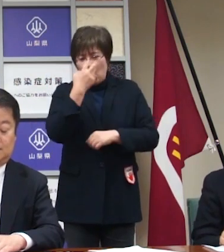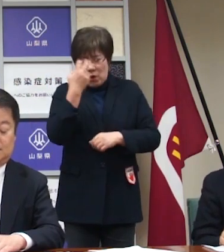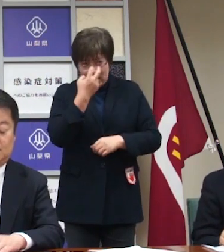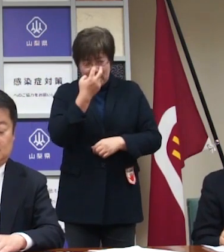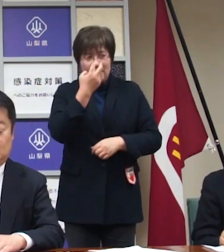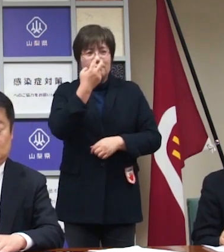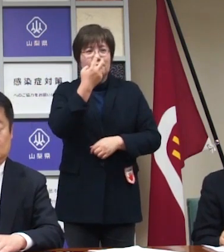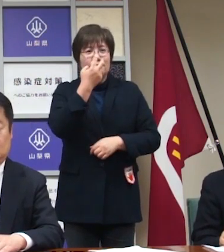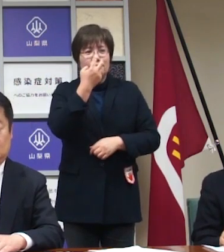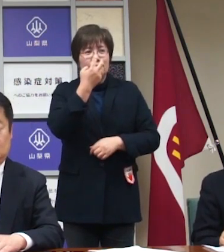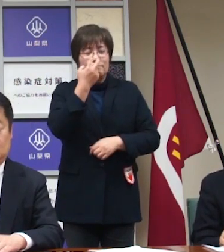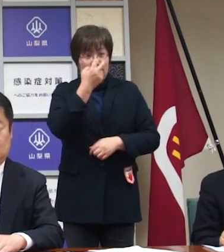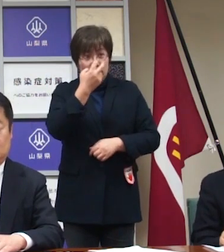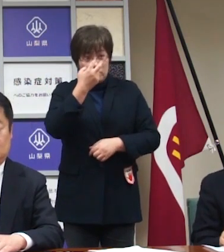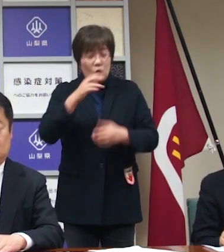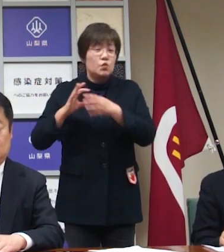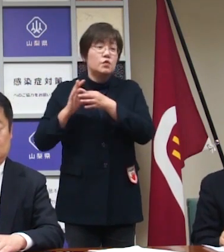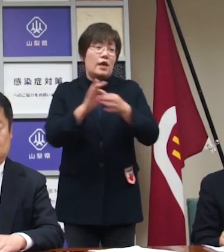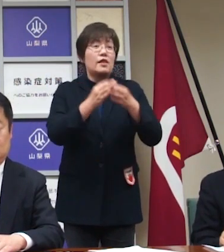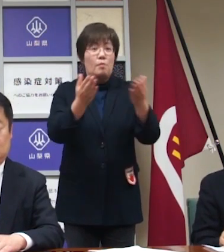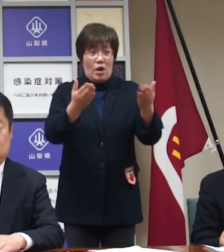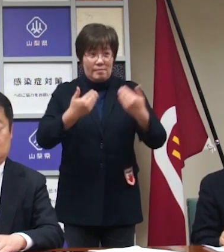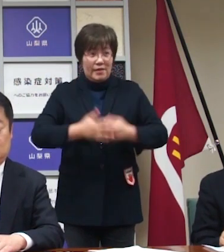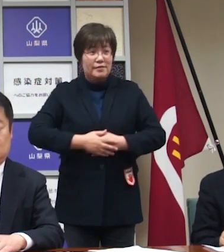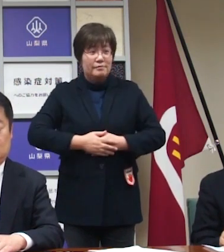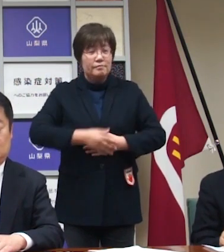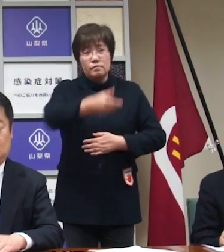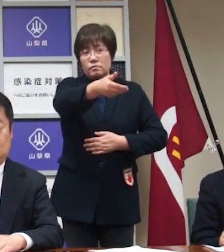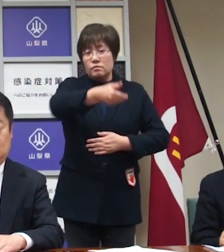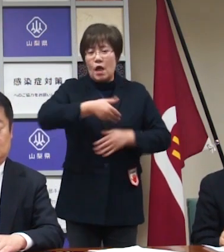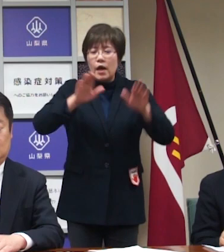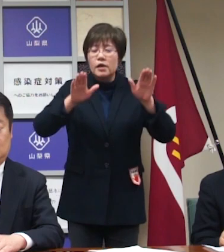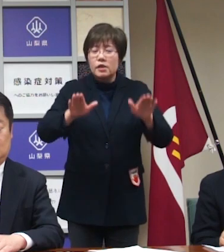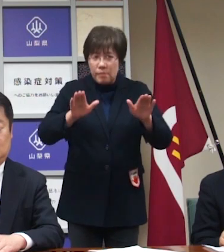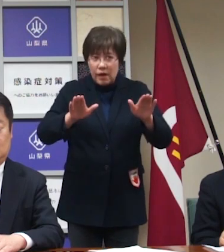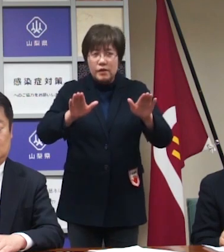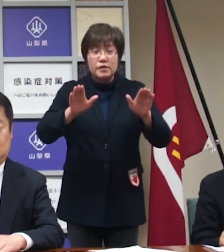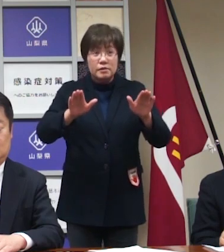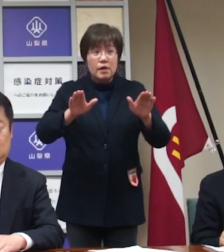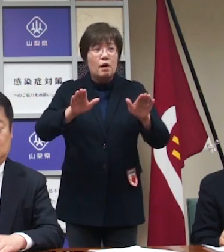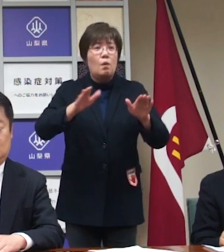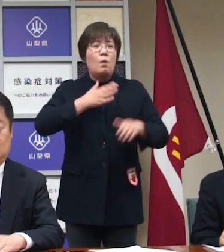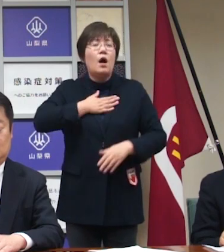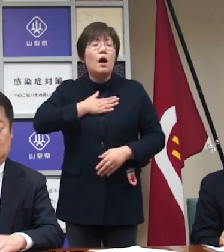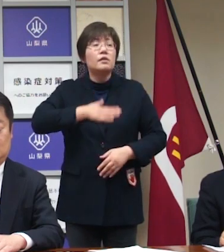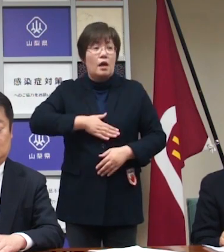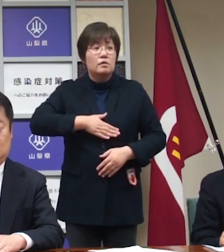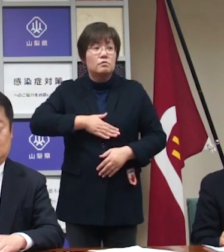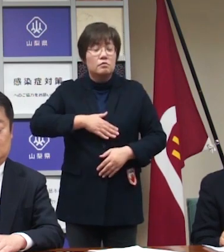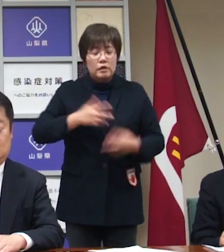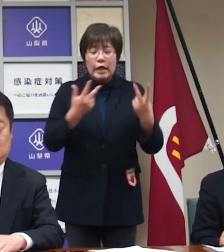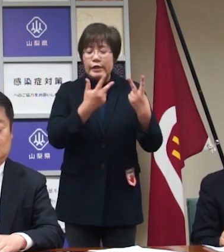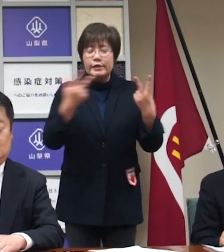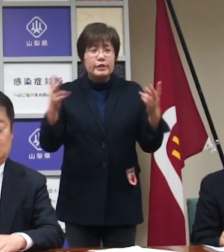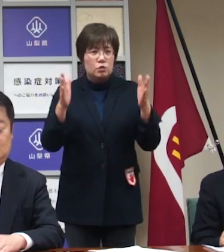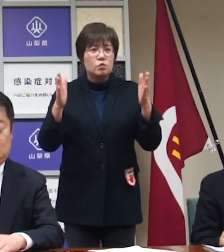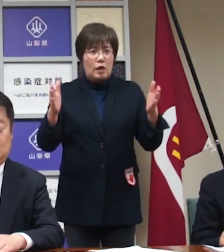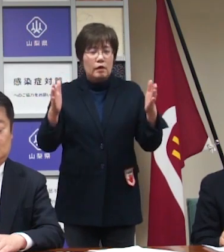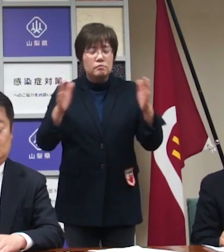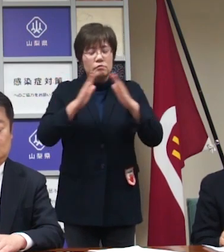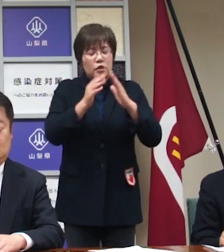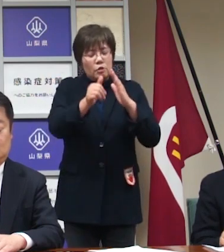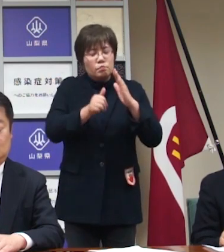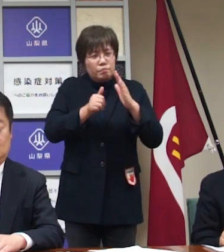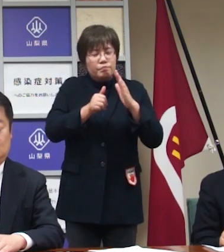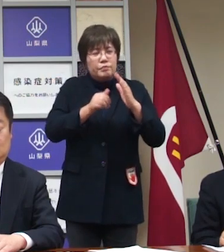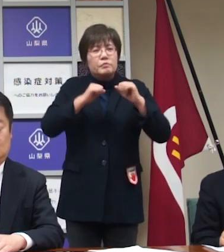そういう形になります。 今現時点で分かっている範囲で、その2週間、まあ、自粛され